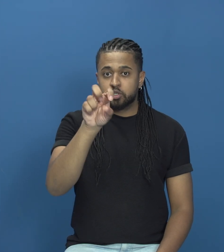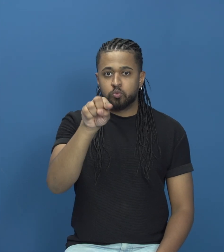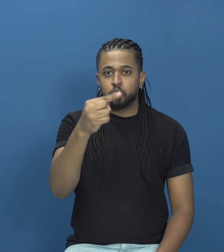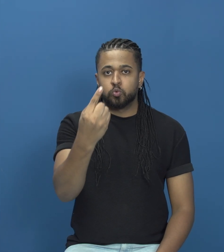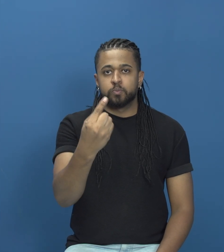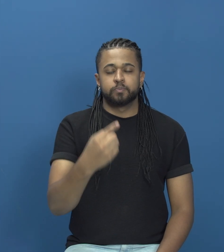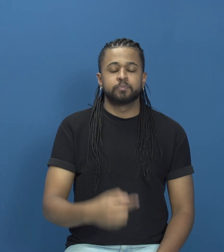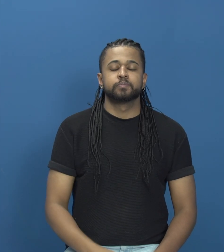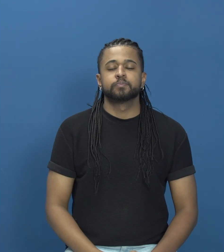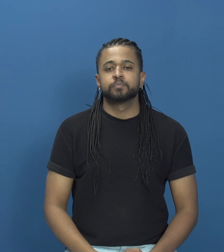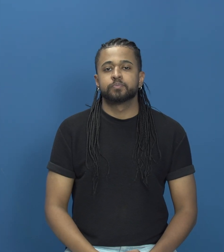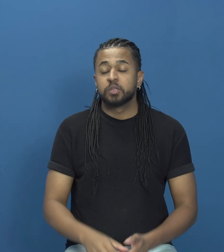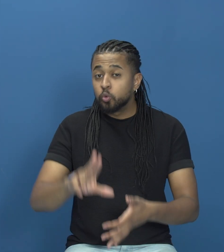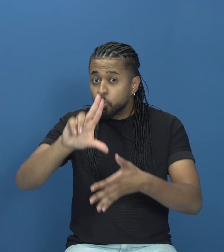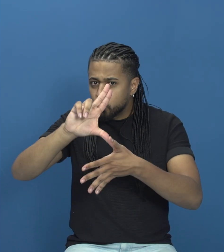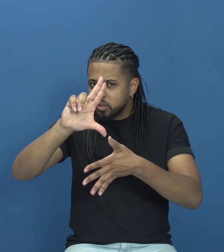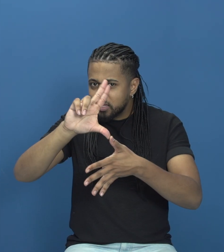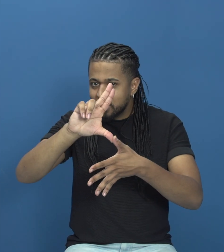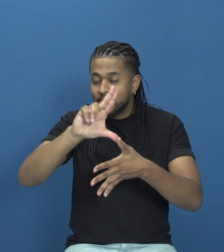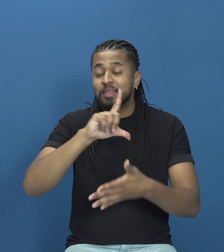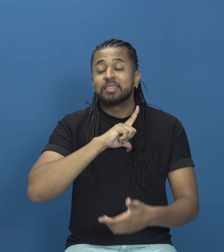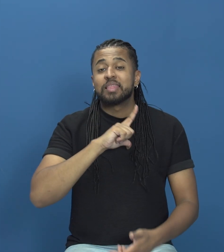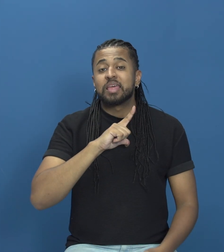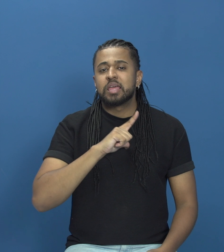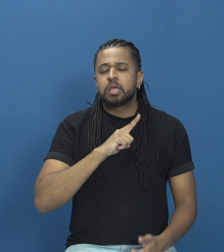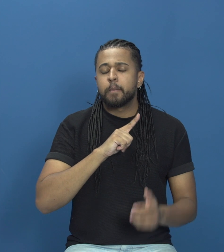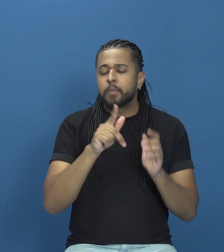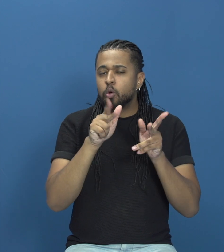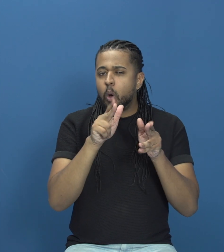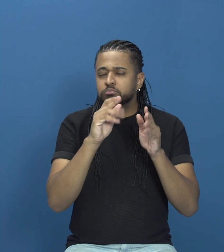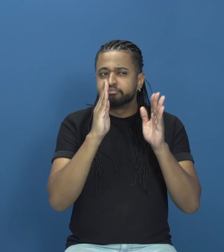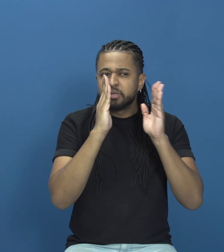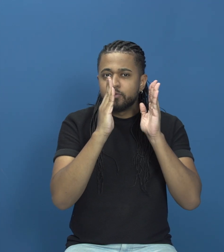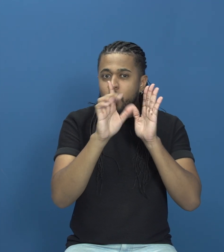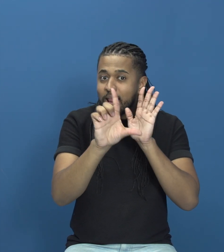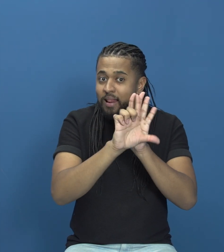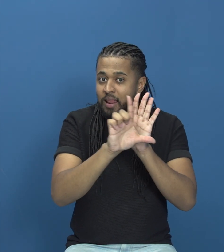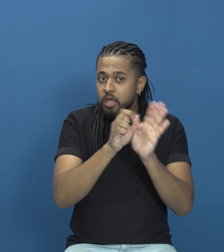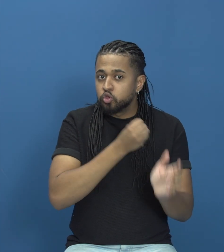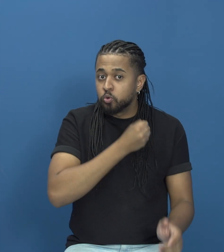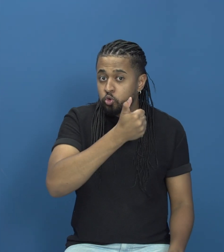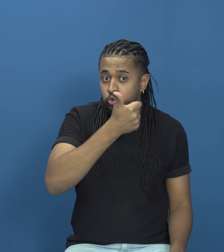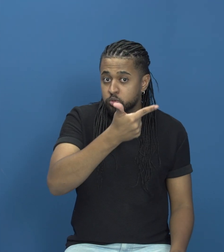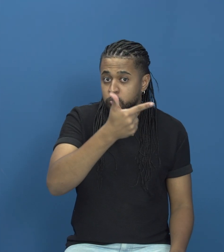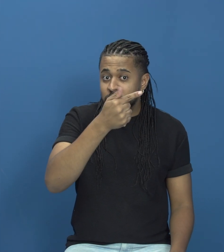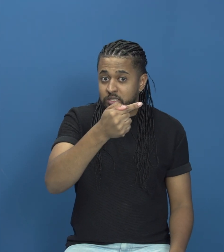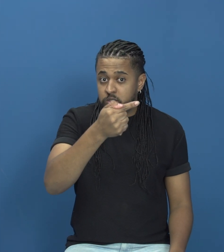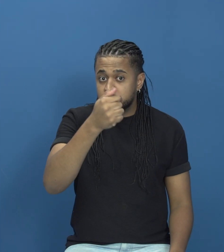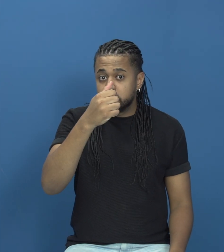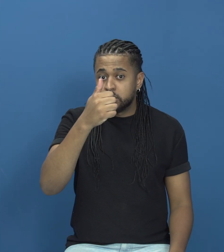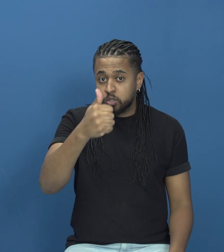5.1. A UNILA reserva, conforme previsto pela Lei nº